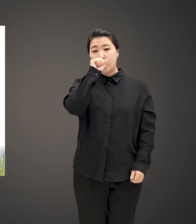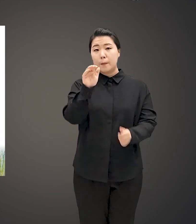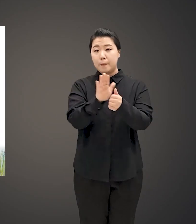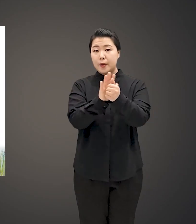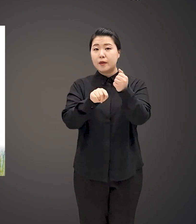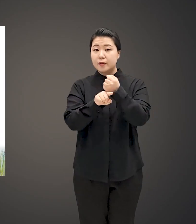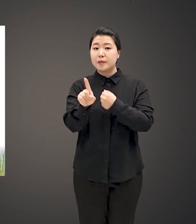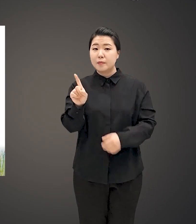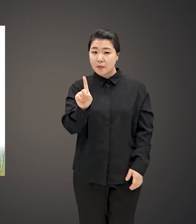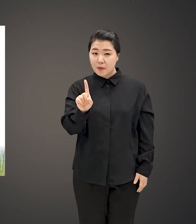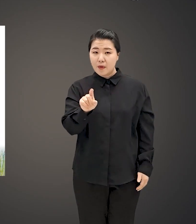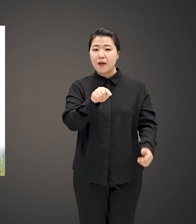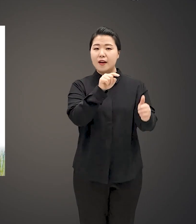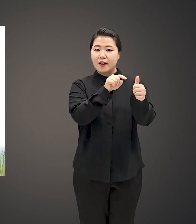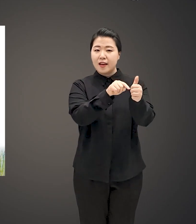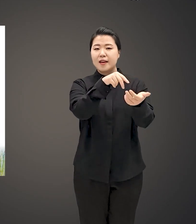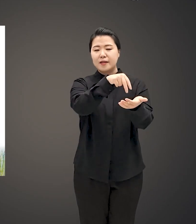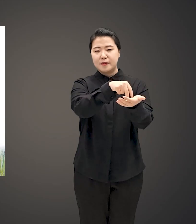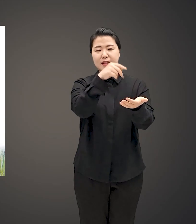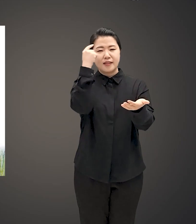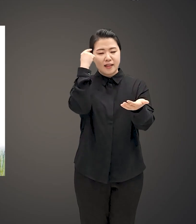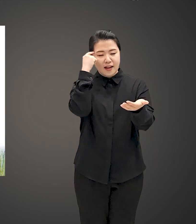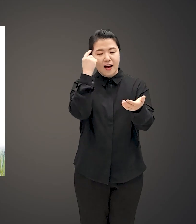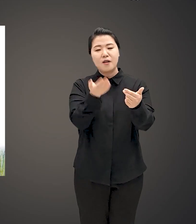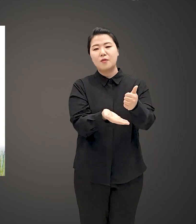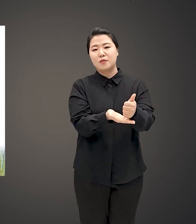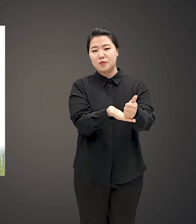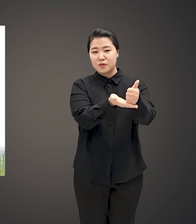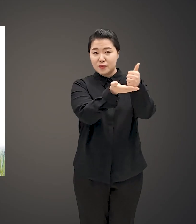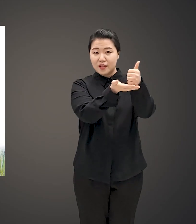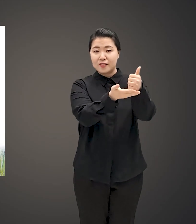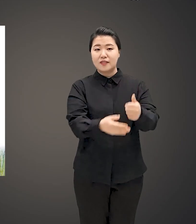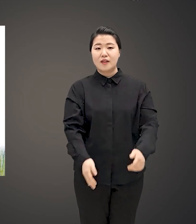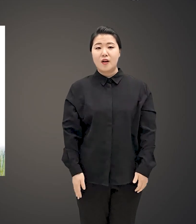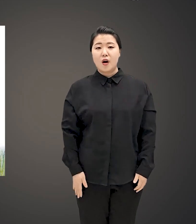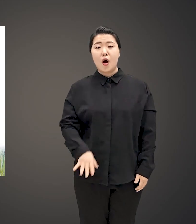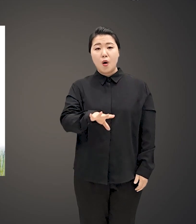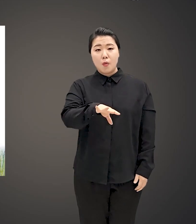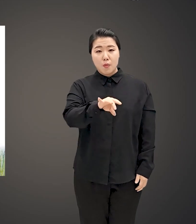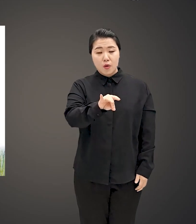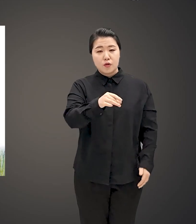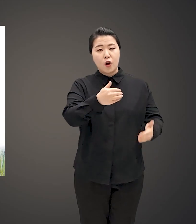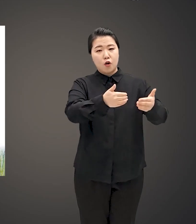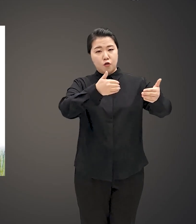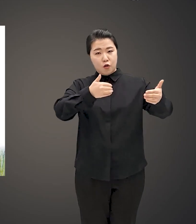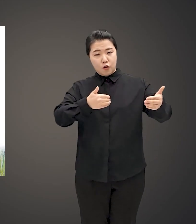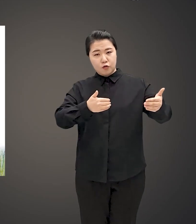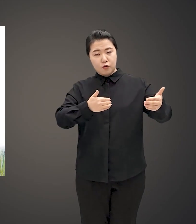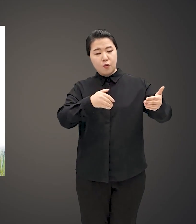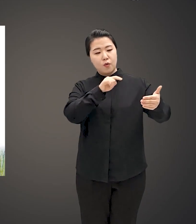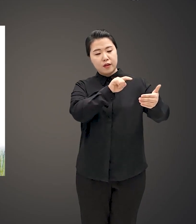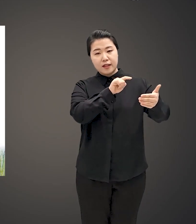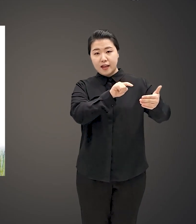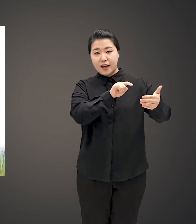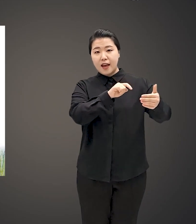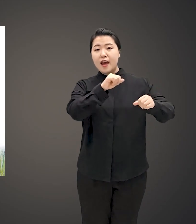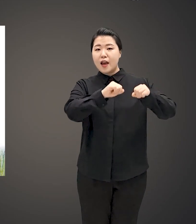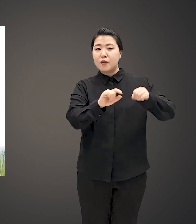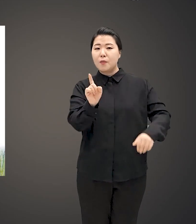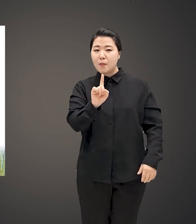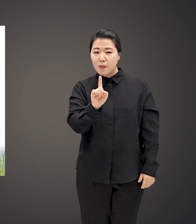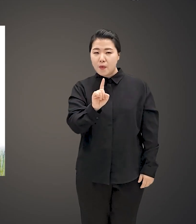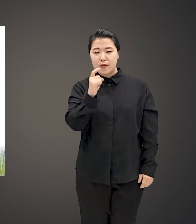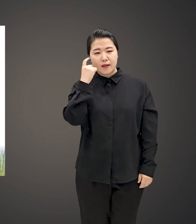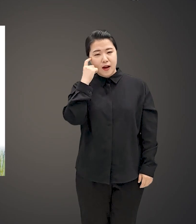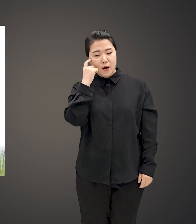좋은 배려는 상대방이 정한 선을 존중하며 지켜주는 거예요. 먼저 거리를 두고 상대방이 어떤 행동을 하고